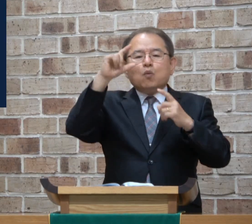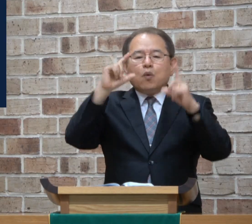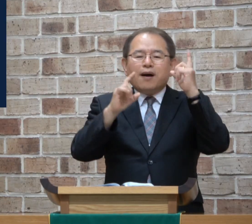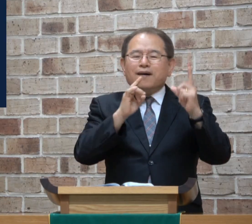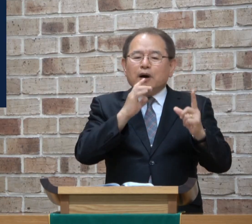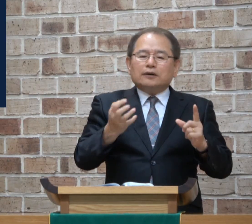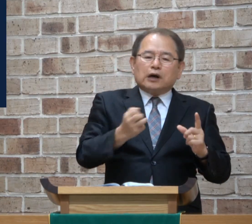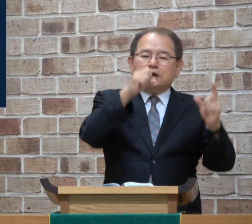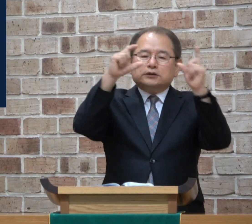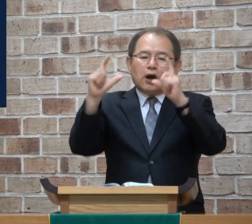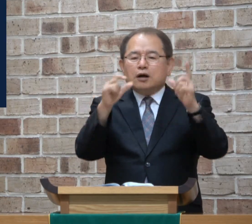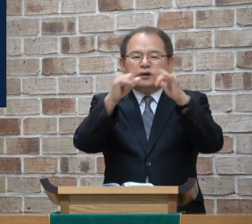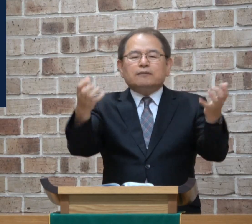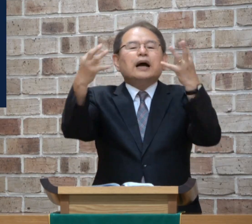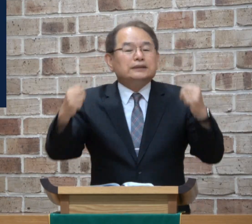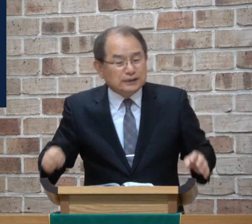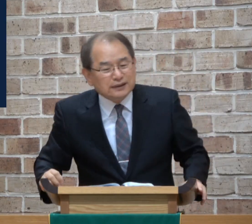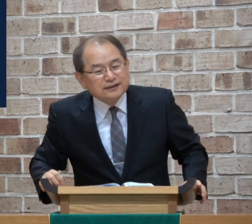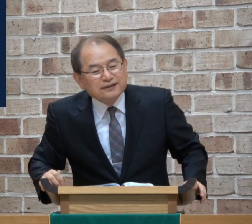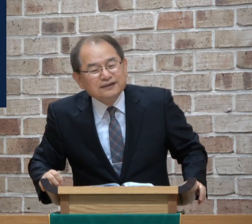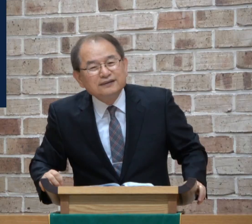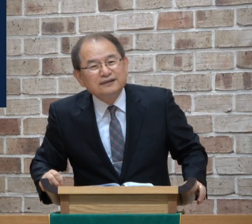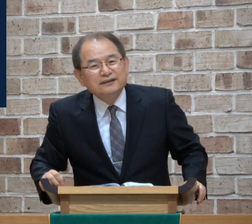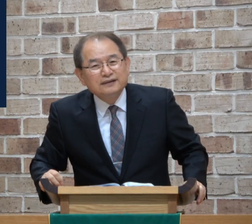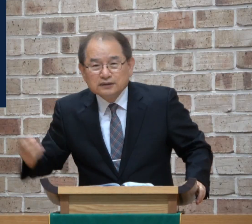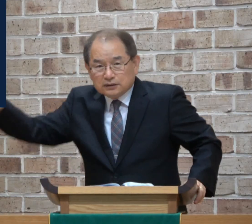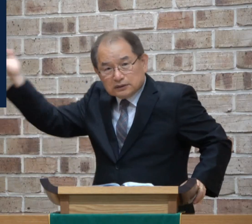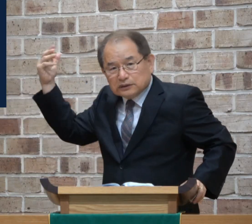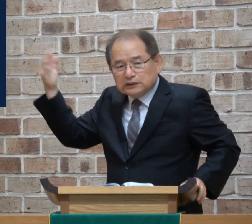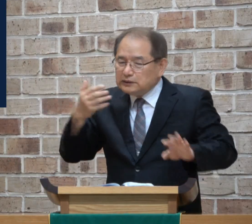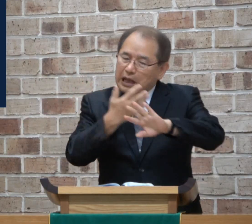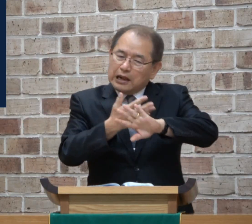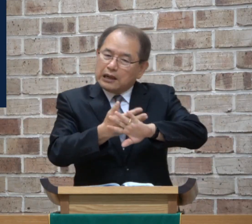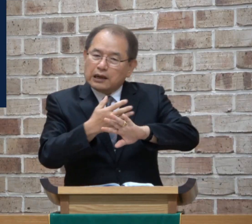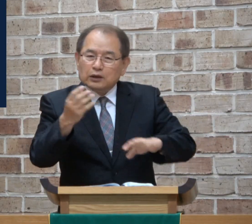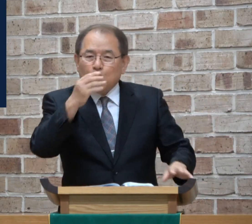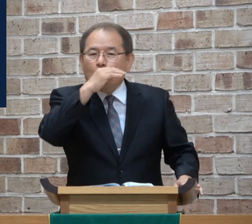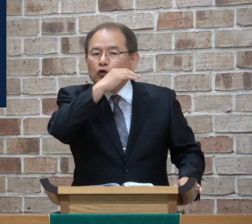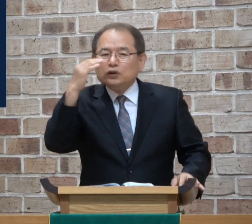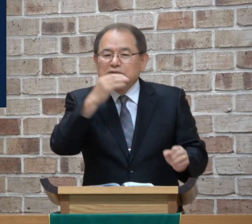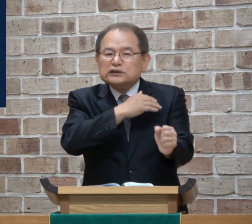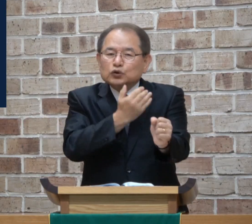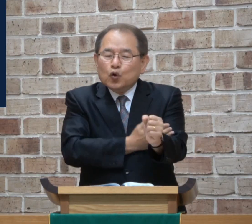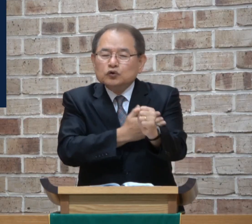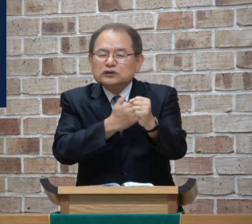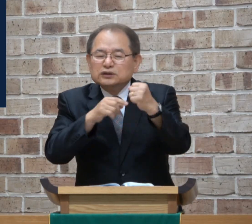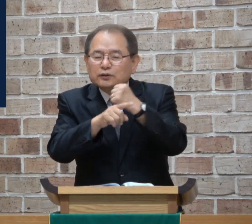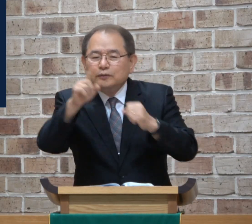경건의 모양만 가지고 있을 뿐입니다. 그런 사람이 너무 많이 있습니다. 그러나 경건의 능력은 다릅니다.